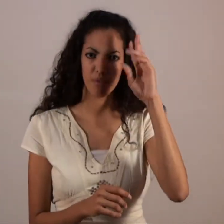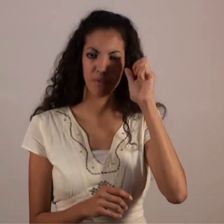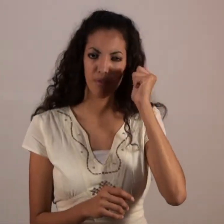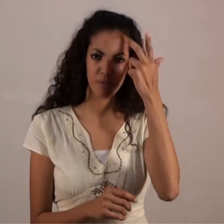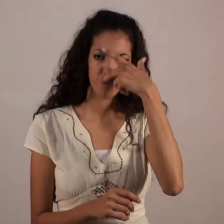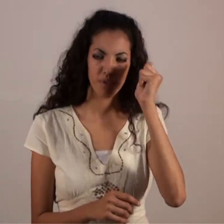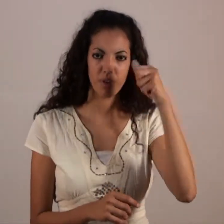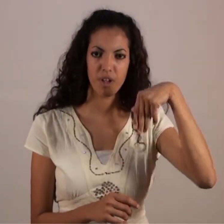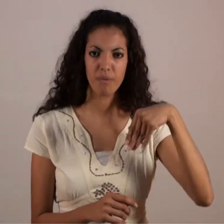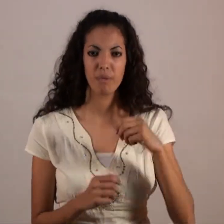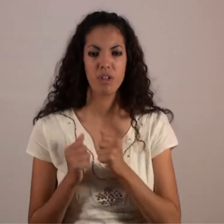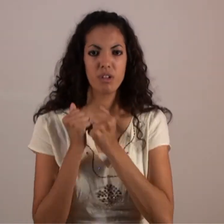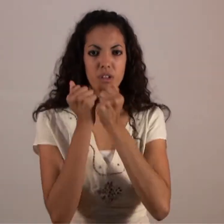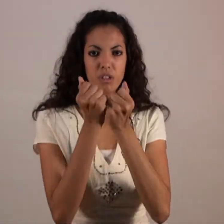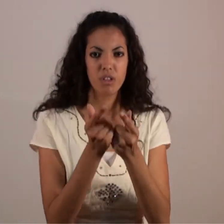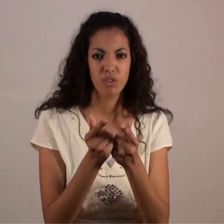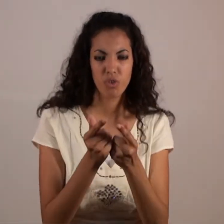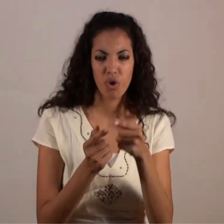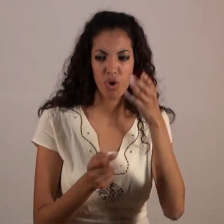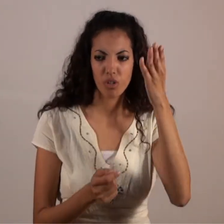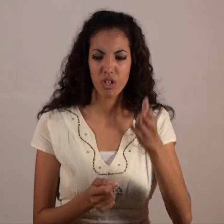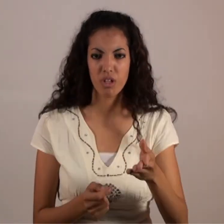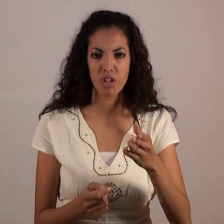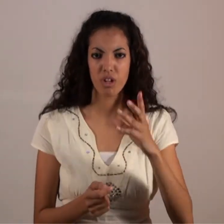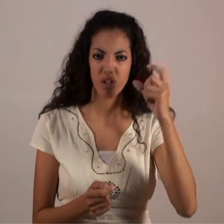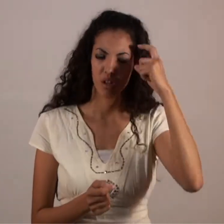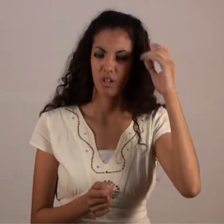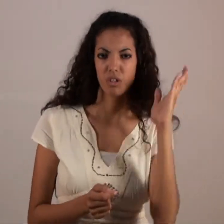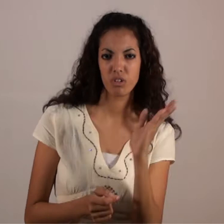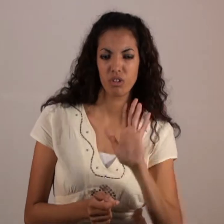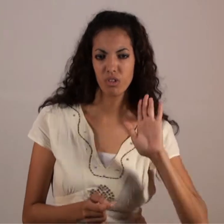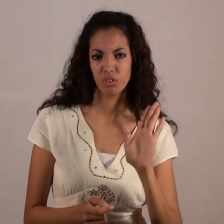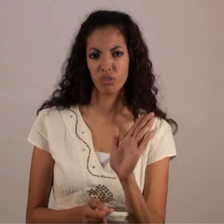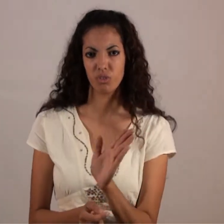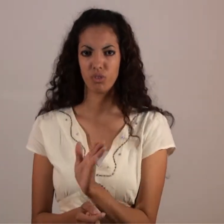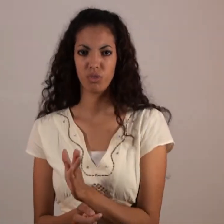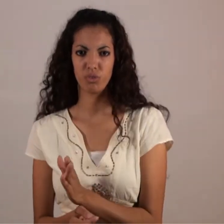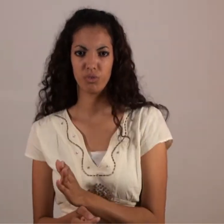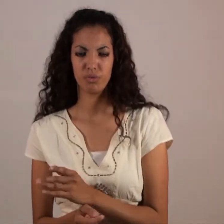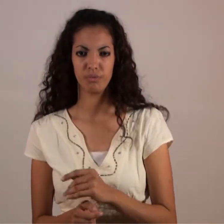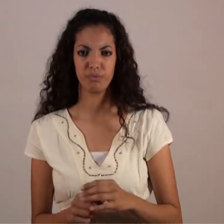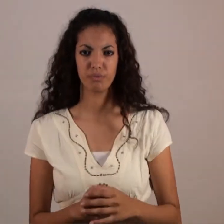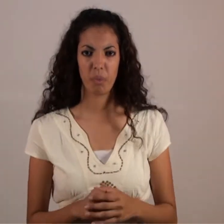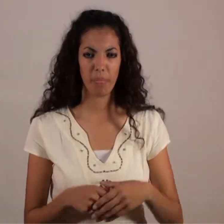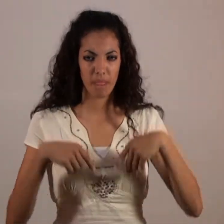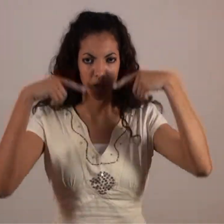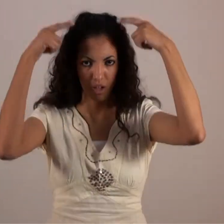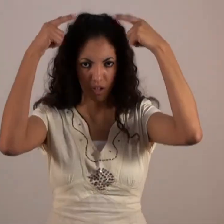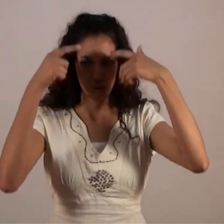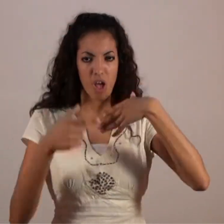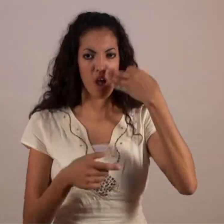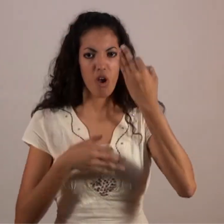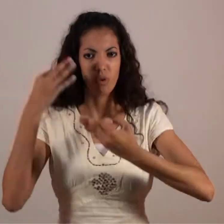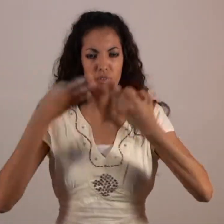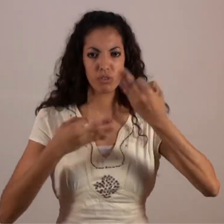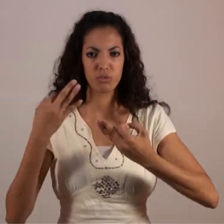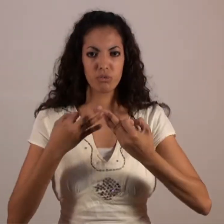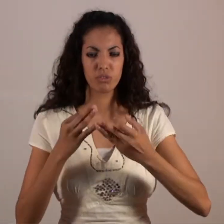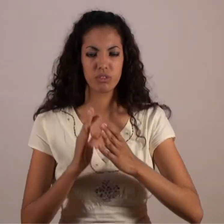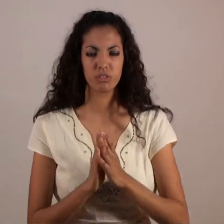los diezmos de todo, cuyo nombre significa primeramente Rey de Justicia, y también Rey de Salem, esto es,